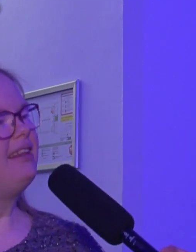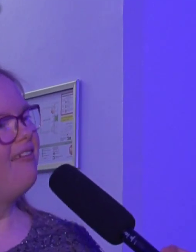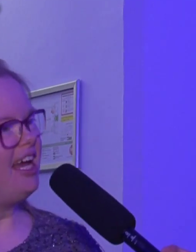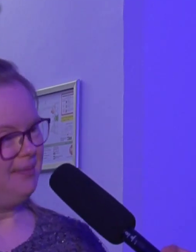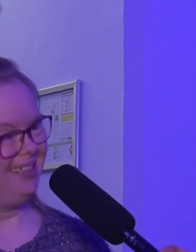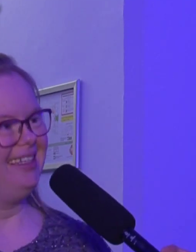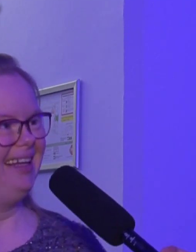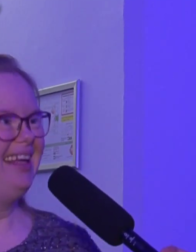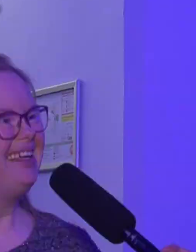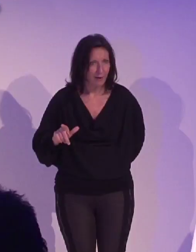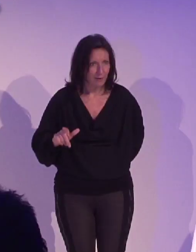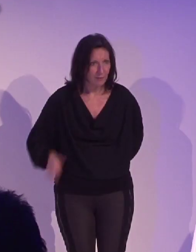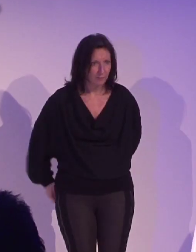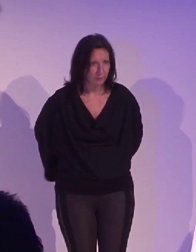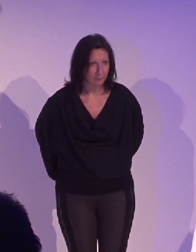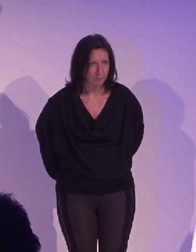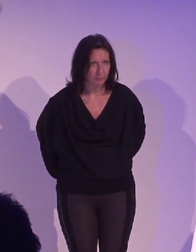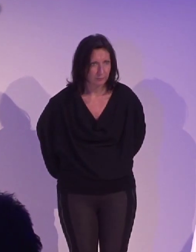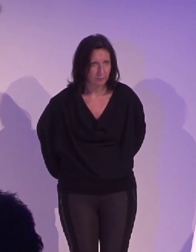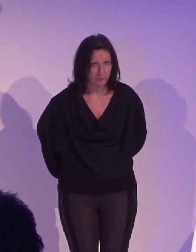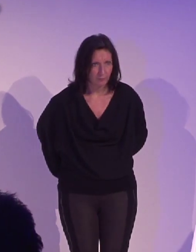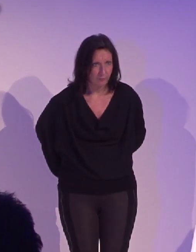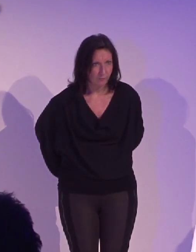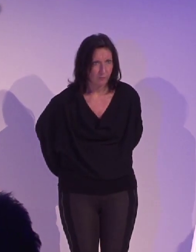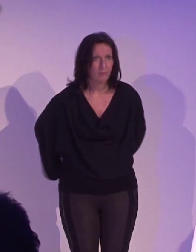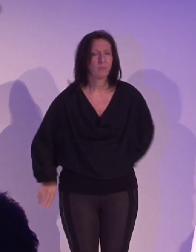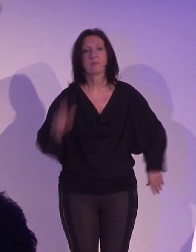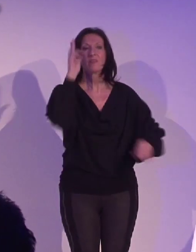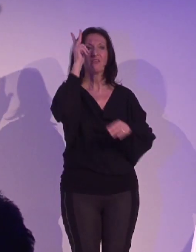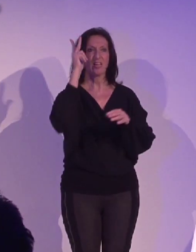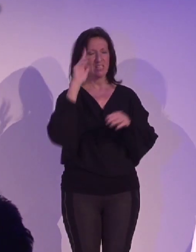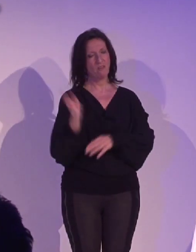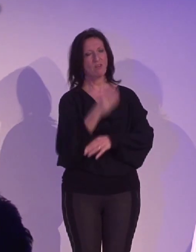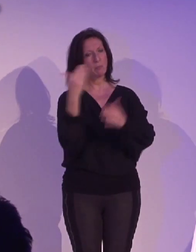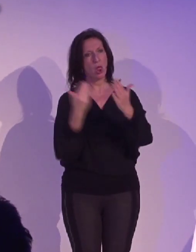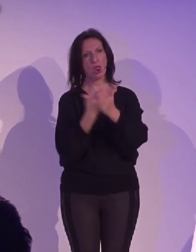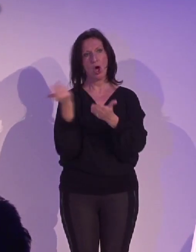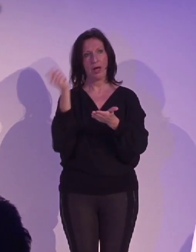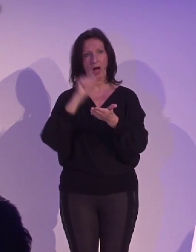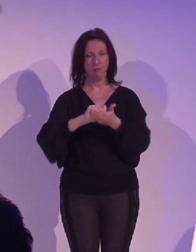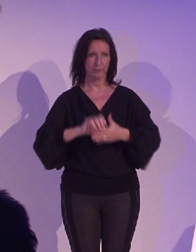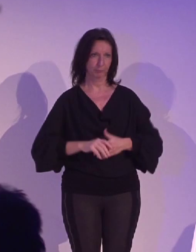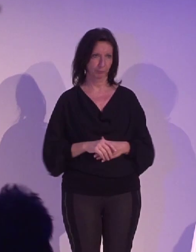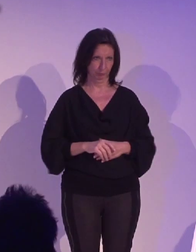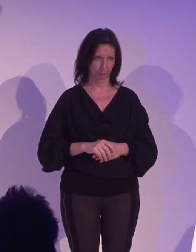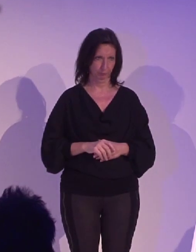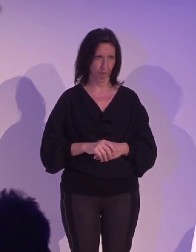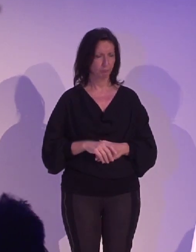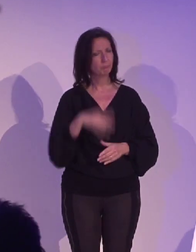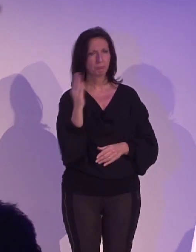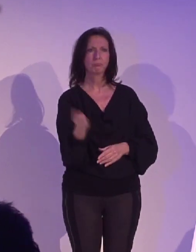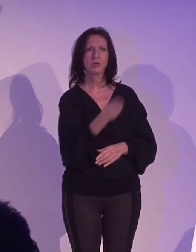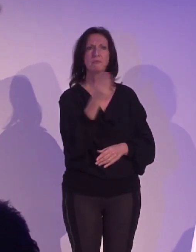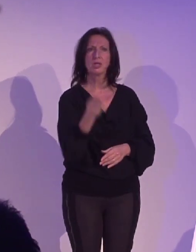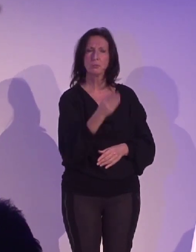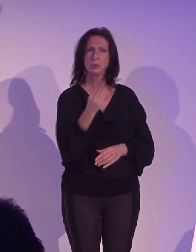Das mit der Waschmaschine. Franziska kauft sich eine neue Waschmaschine. Die Waschmaschine steht